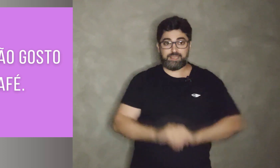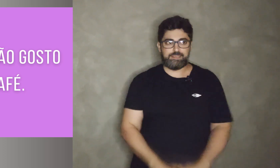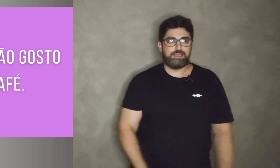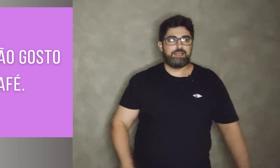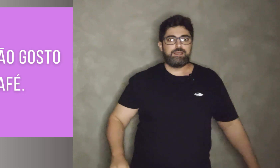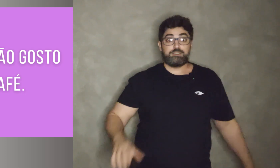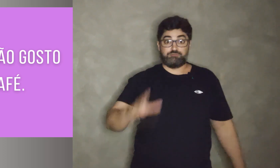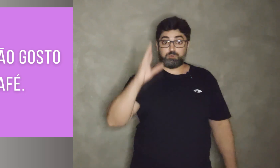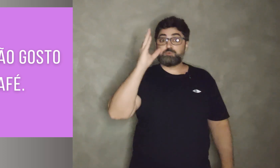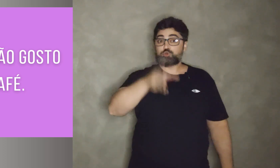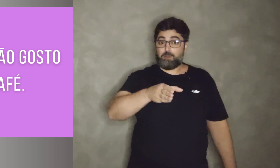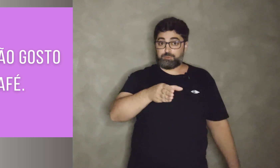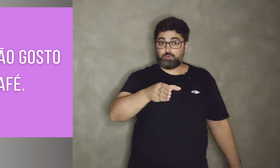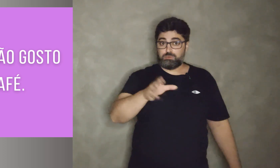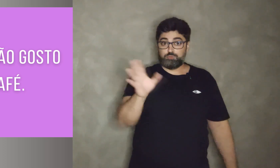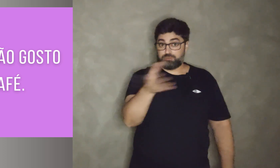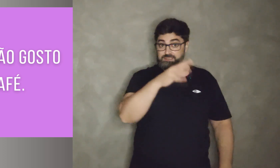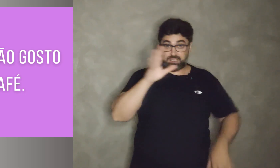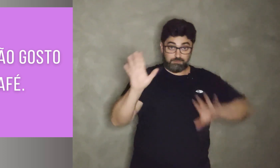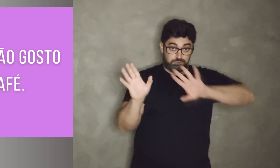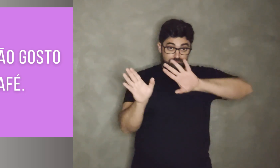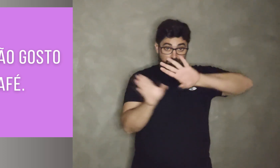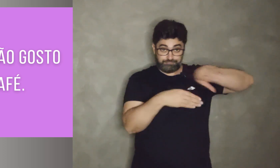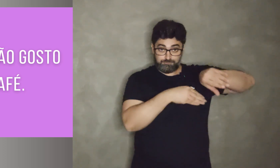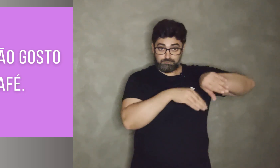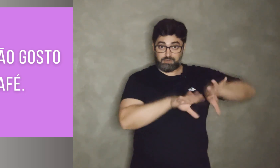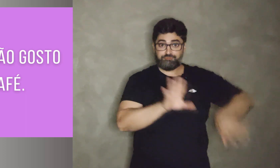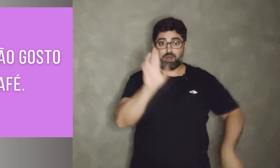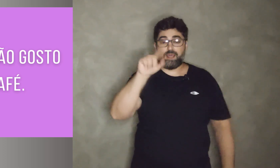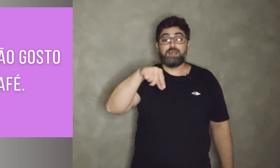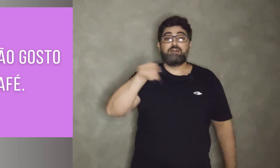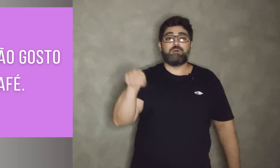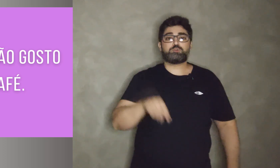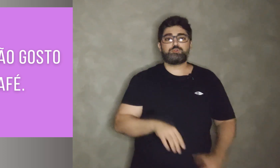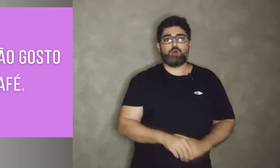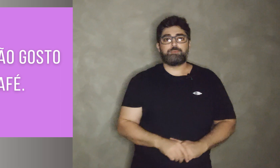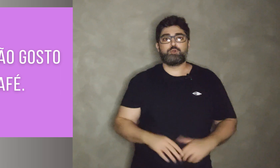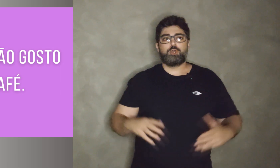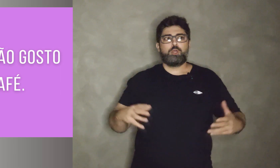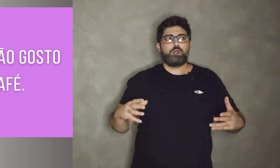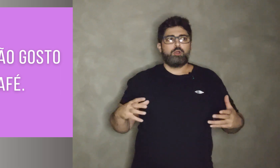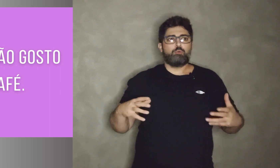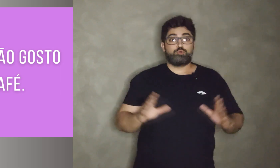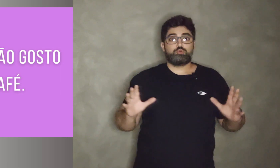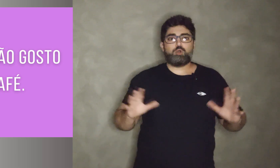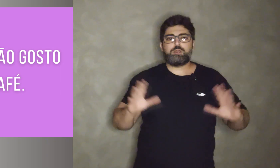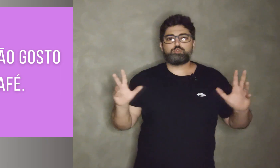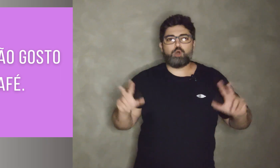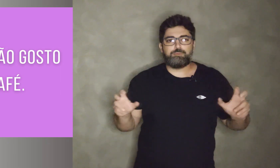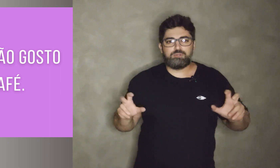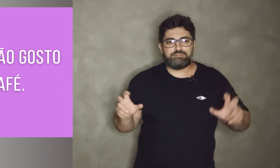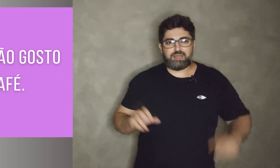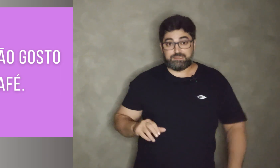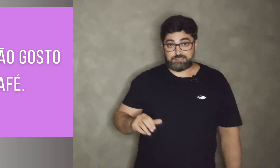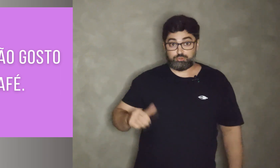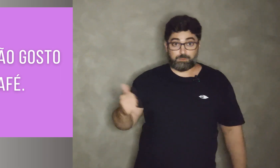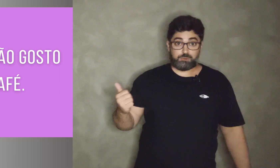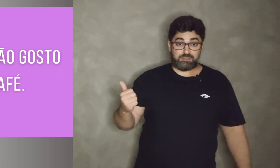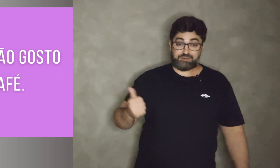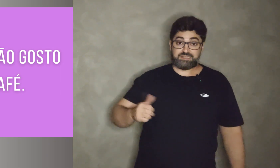ok. Então vamos pro tópico. Não tem tempo, pula fora. Vamos pro tópico. Qual que é o tópico da frase? O tópico da frase